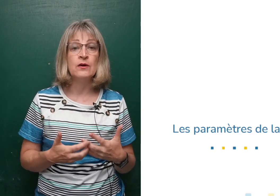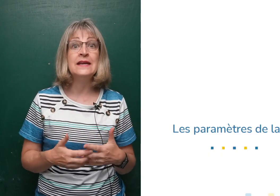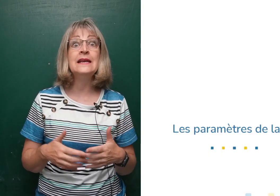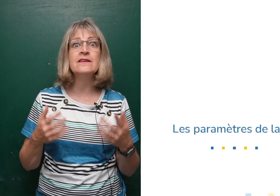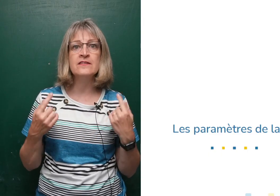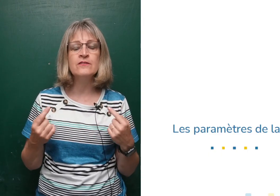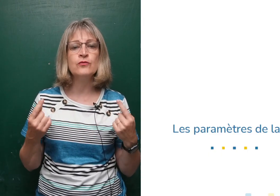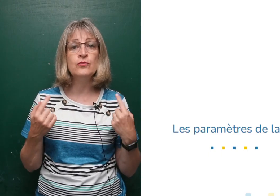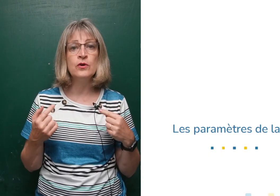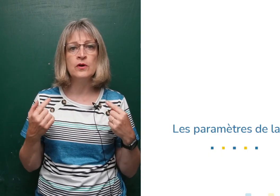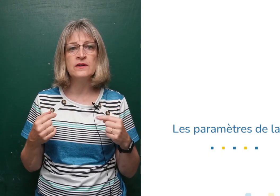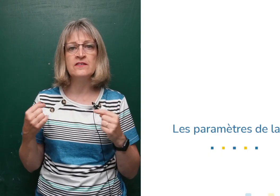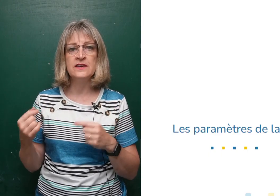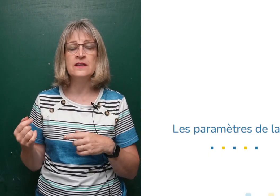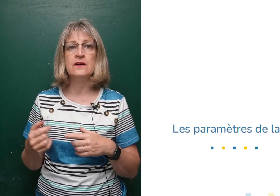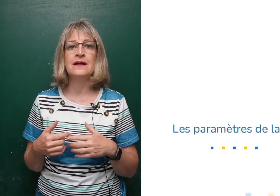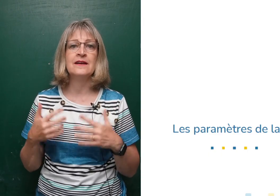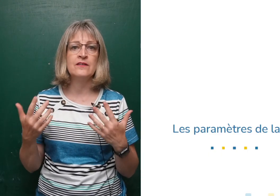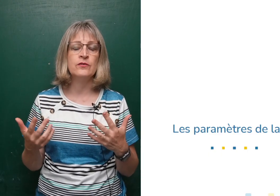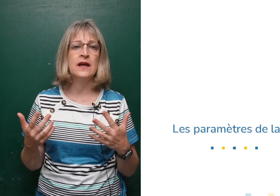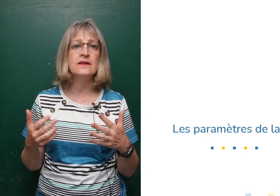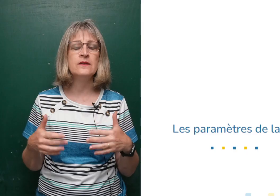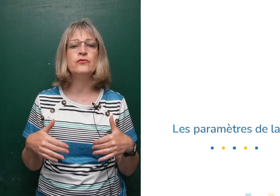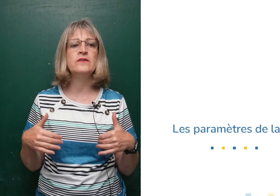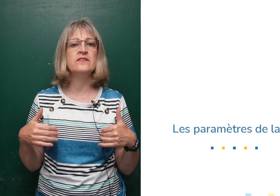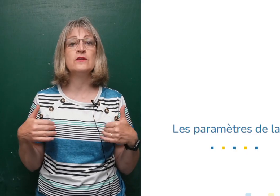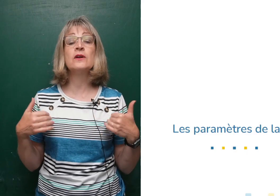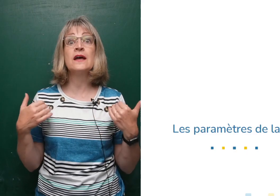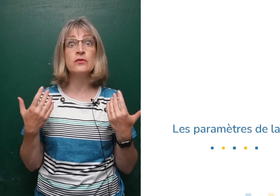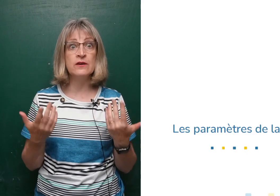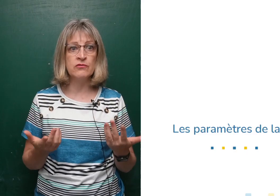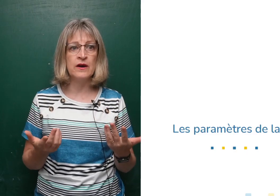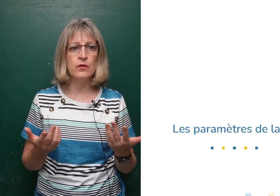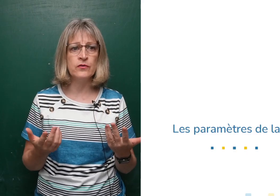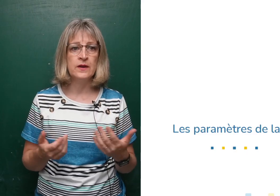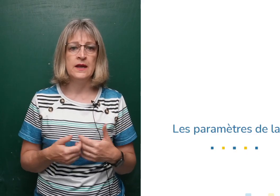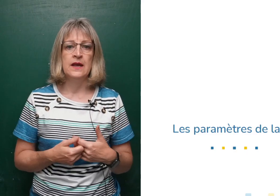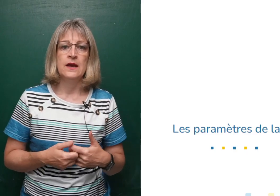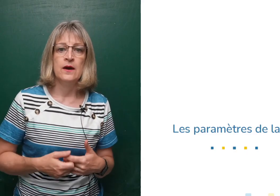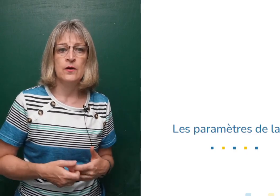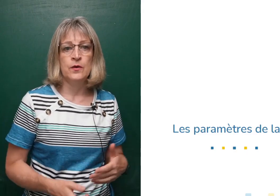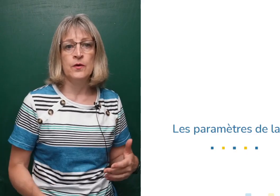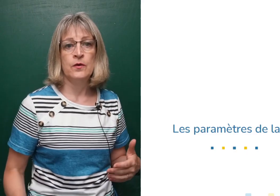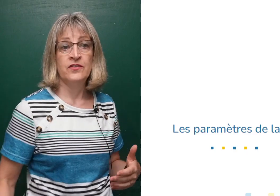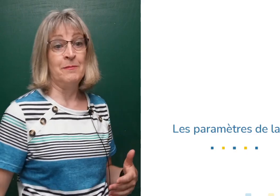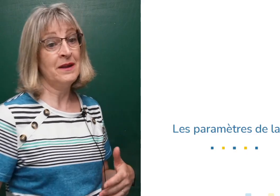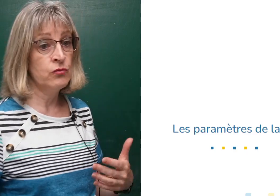il existe une langue des signes internationale qui est utilisée dans le cadre des conférences. C'est pas tout le monde